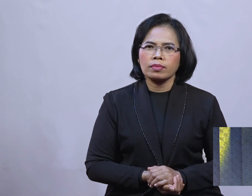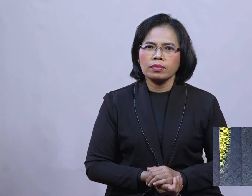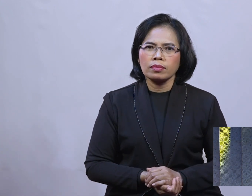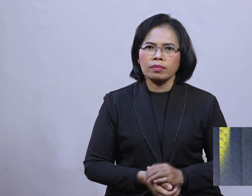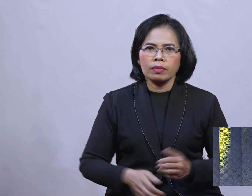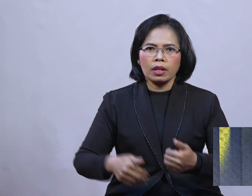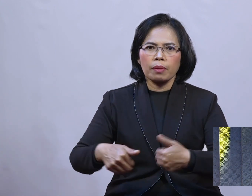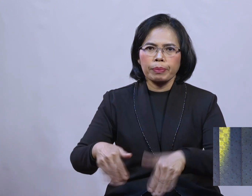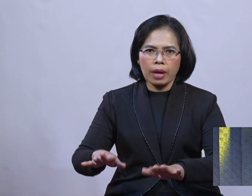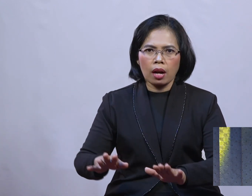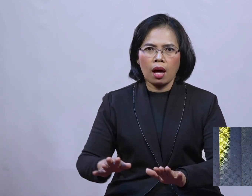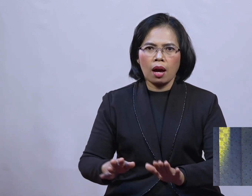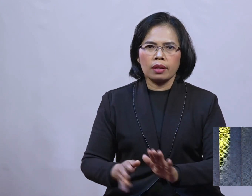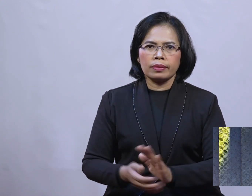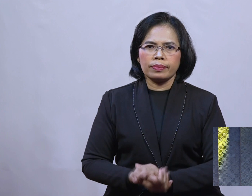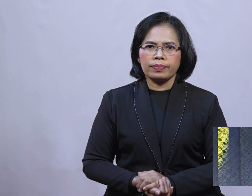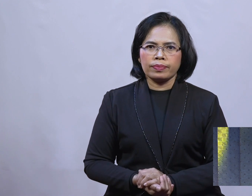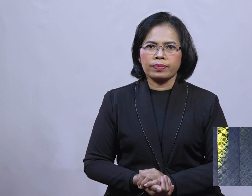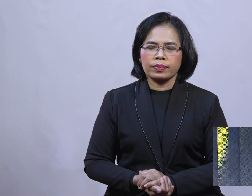Hai kalau Biarlah